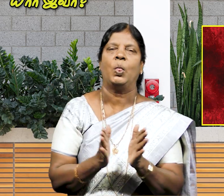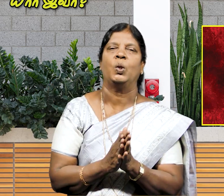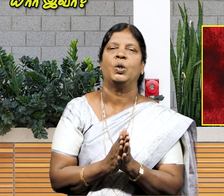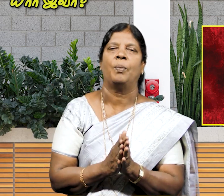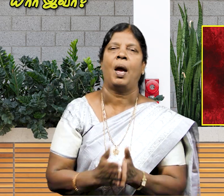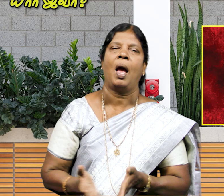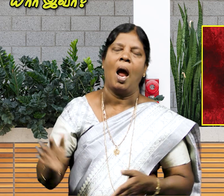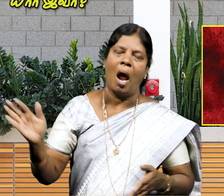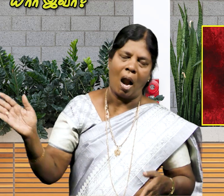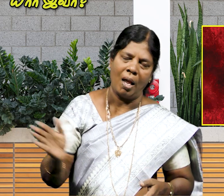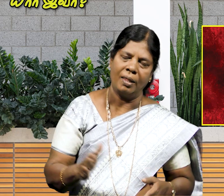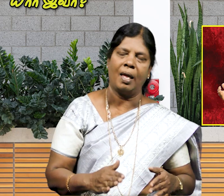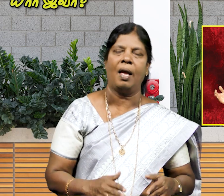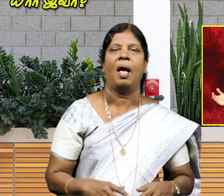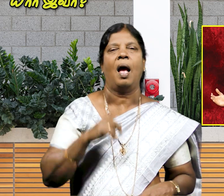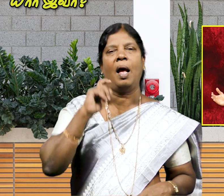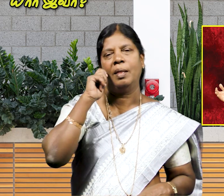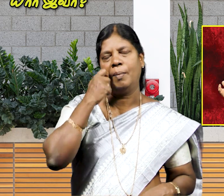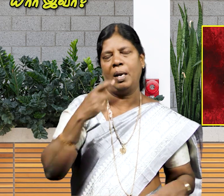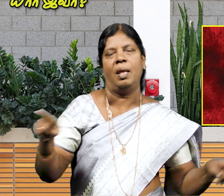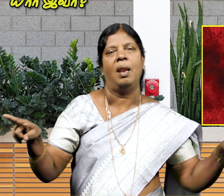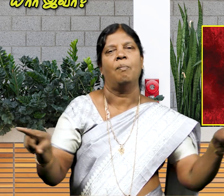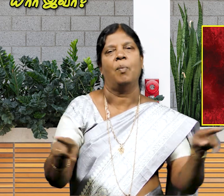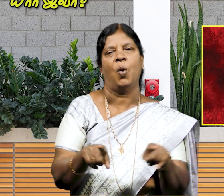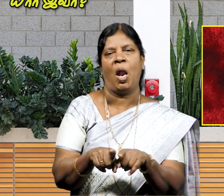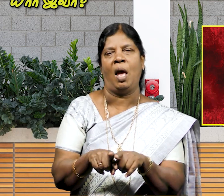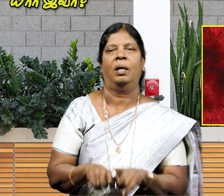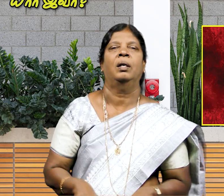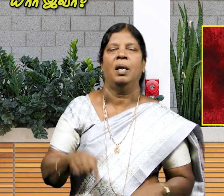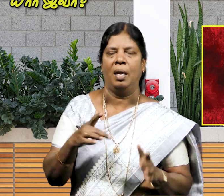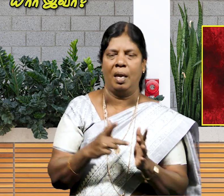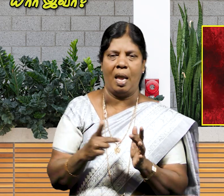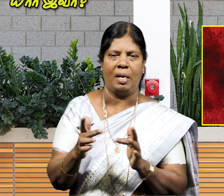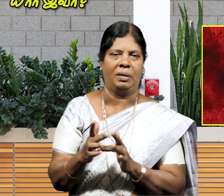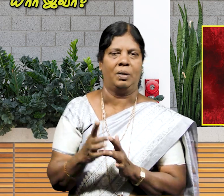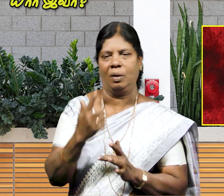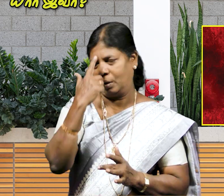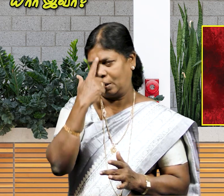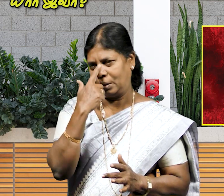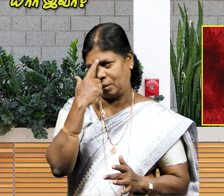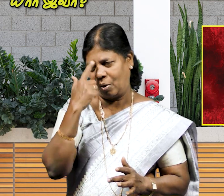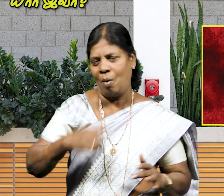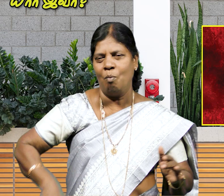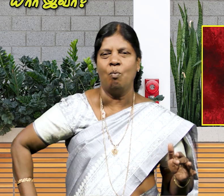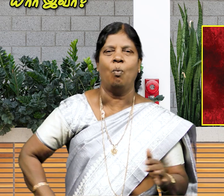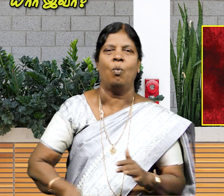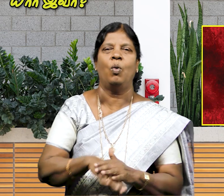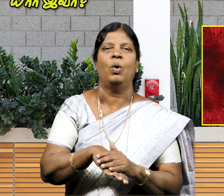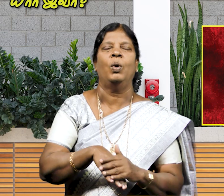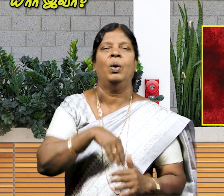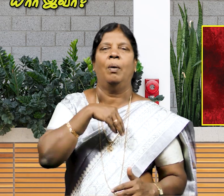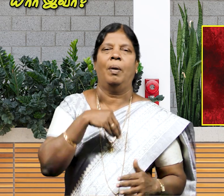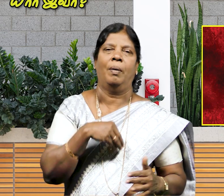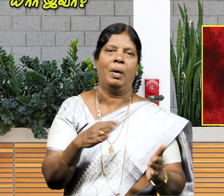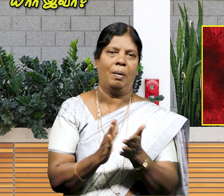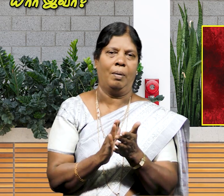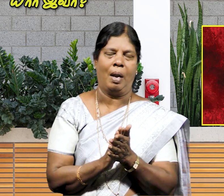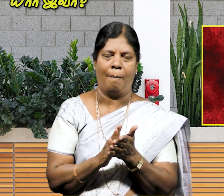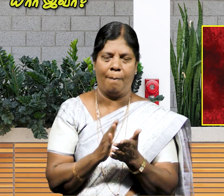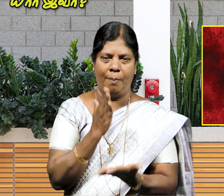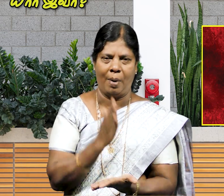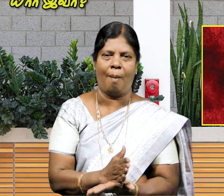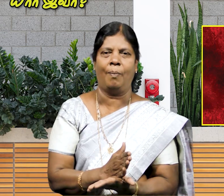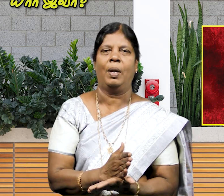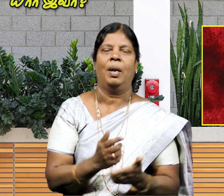நம்புவீர்களானால் அந்த ஆட்டை சந்தோஷமாய் அழைத்து கொண்டு வந்து வீட்டிலே சேர்த்தது போல இந்த இயேசு